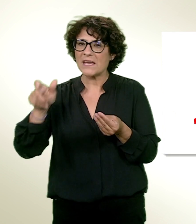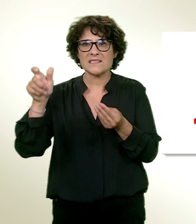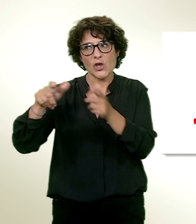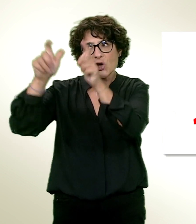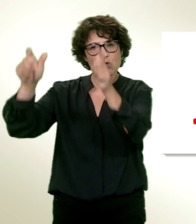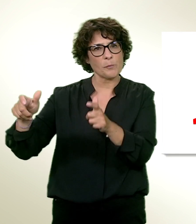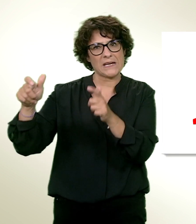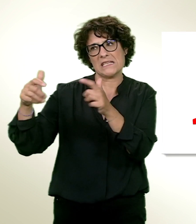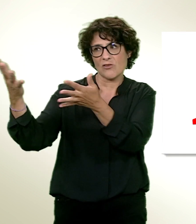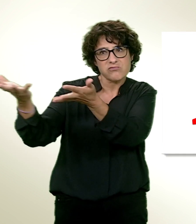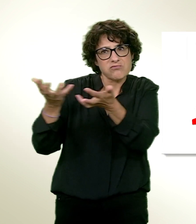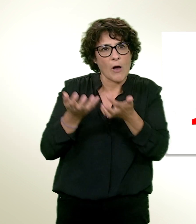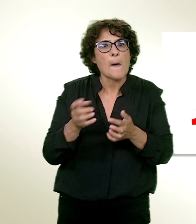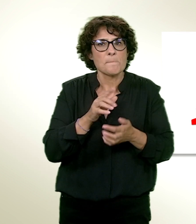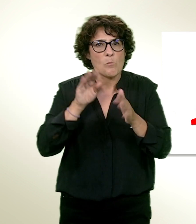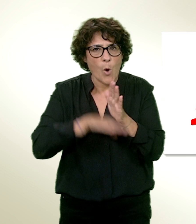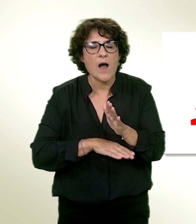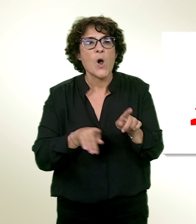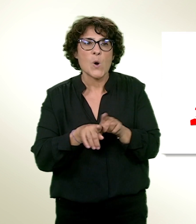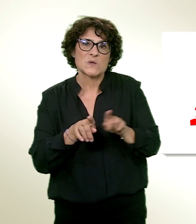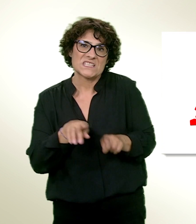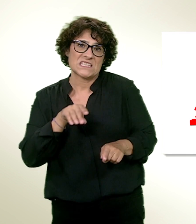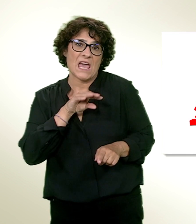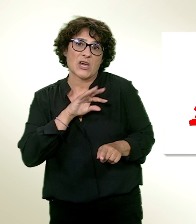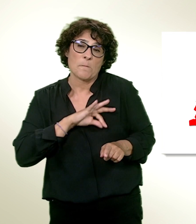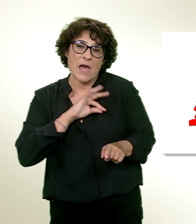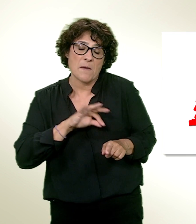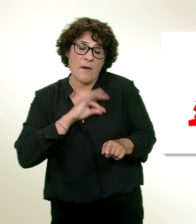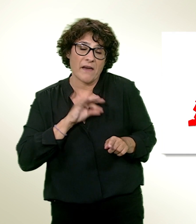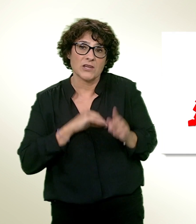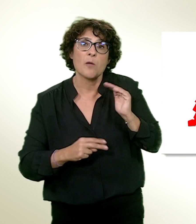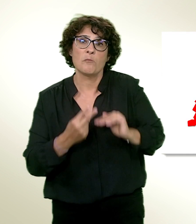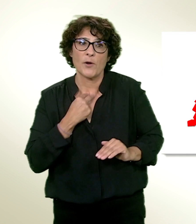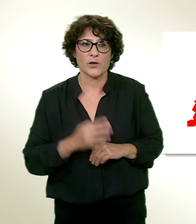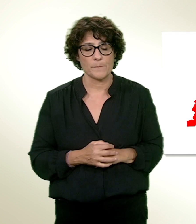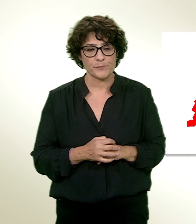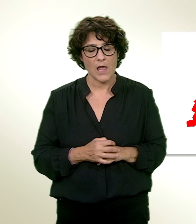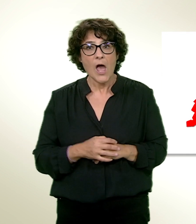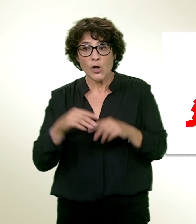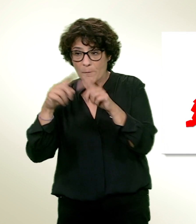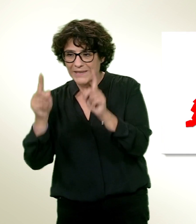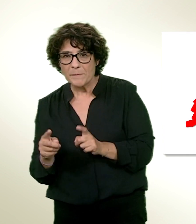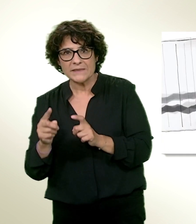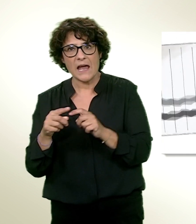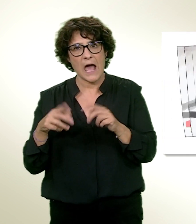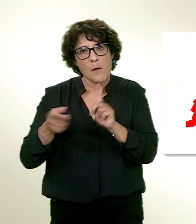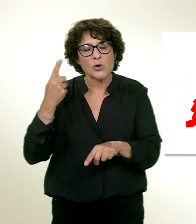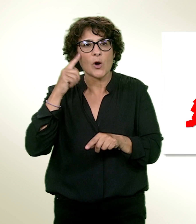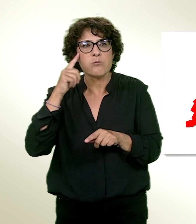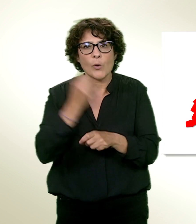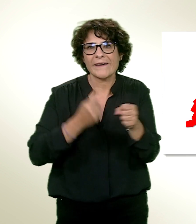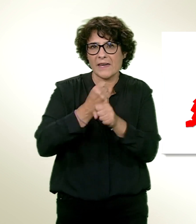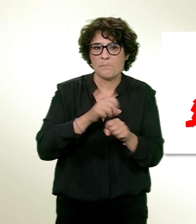réduit l'incitation à épargner. La constitution de capital est importante pour l'emploi et la prospérité. En